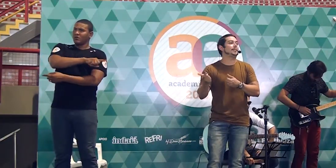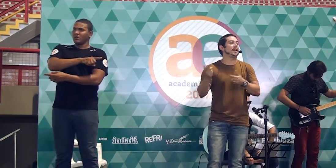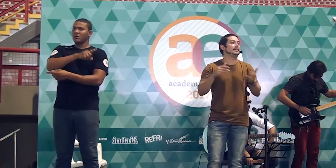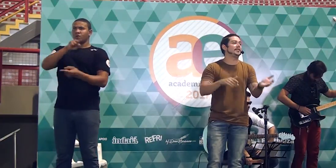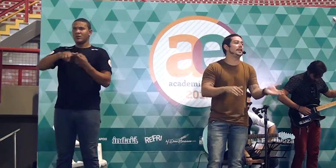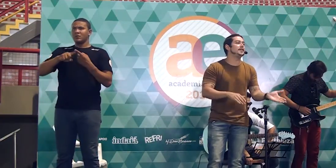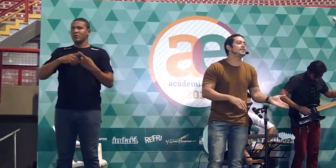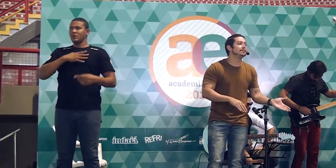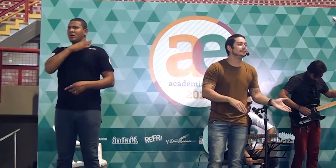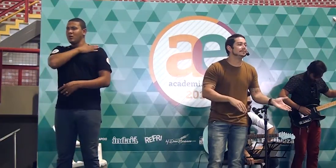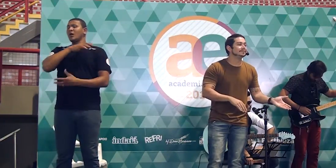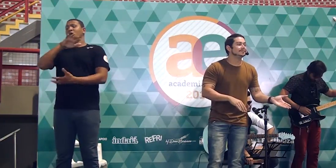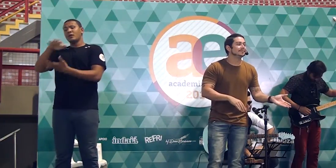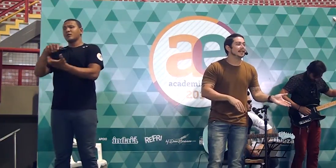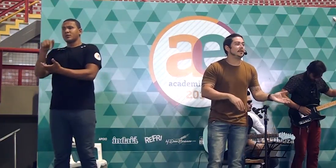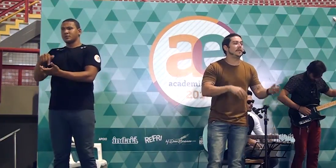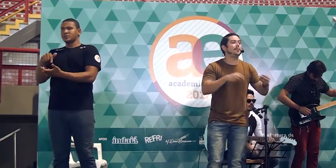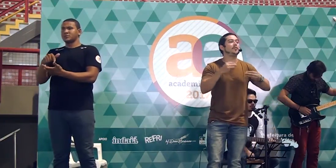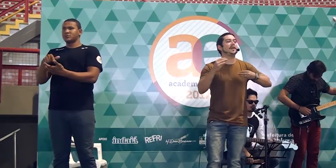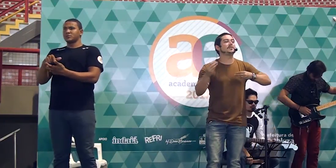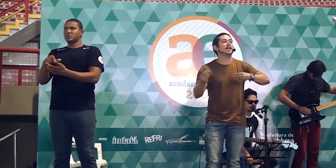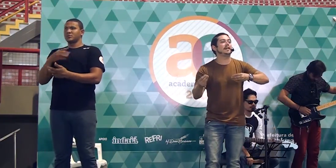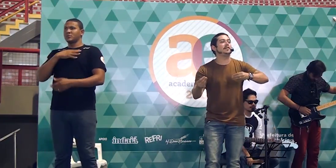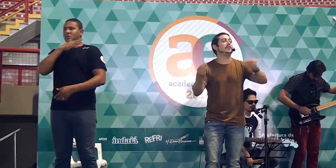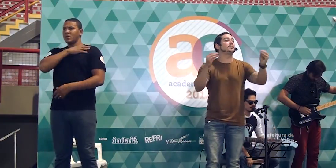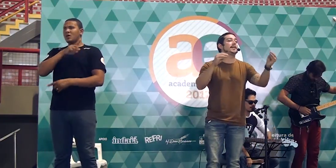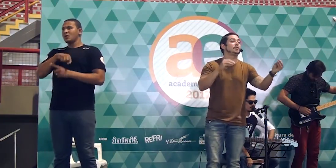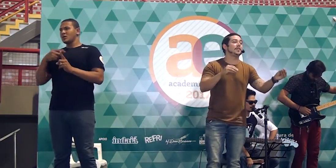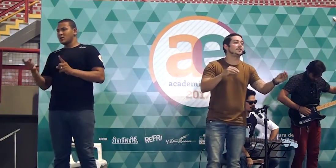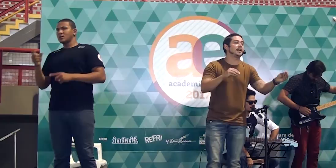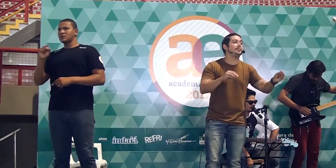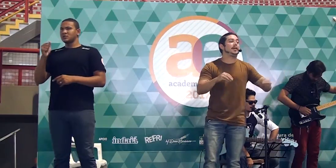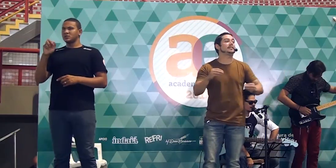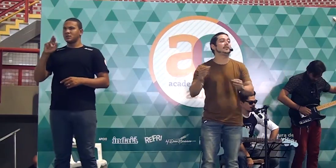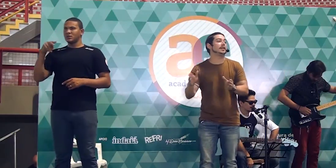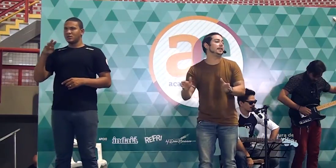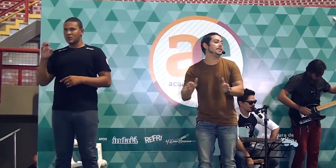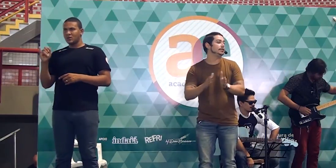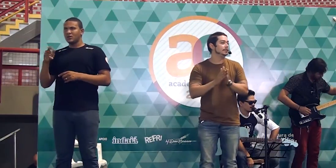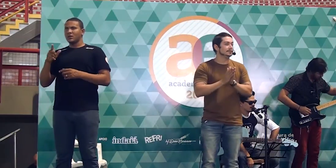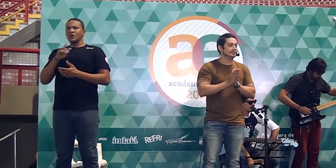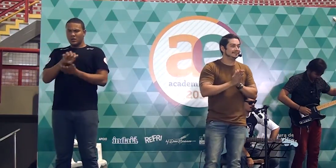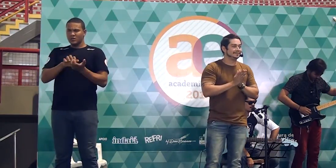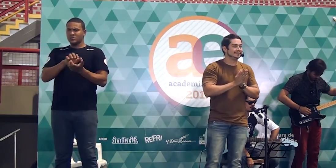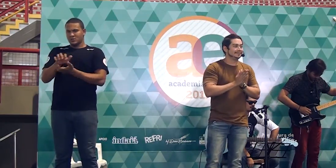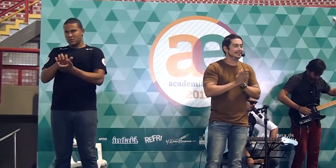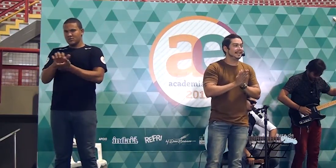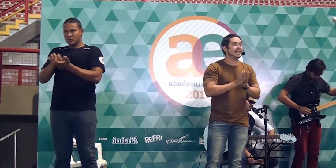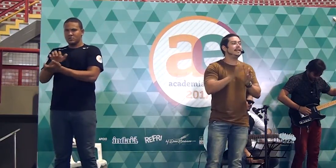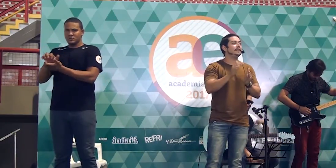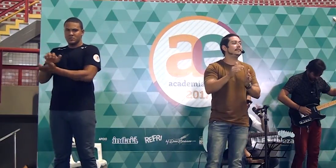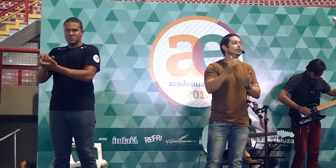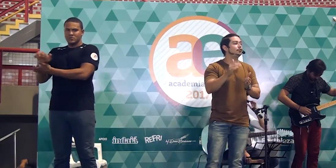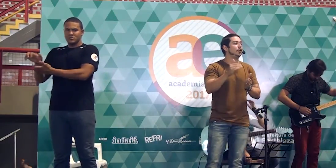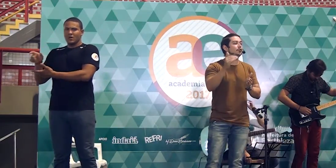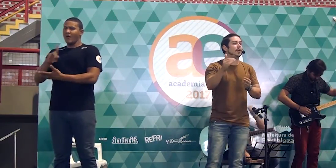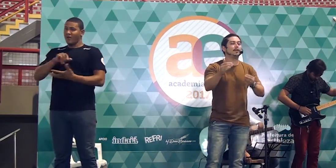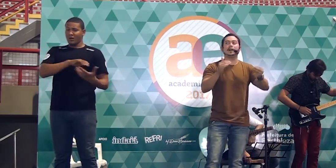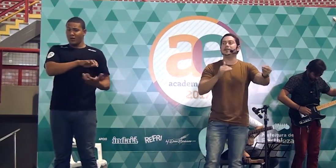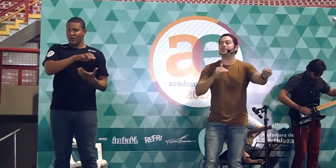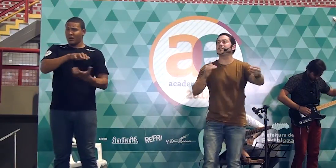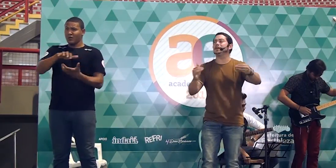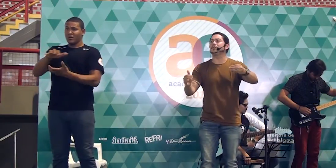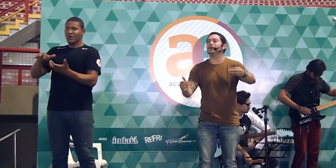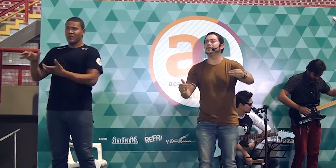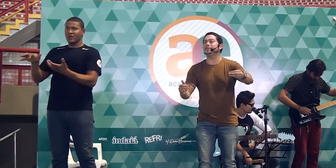ditadura militar porque ela estava em crise. Aí nós vamos para o governo Sarney, nós vamos sair do governo Sarney porque ele estava em crise. E aí, todo